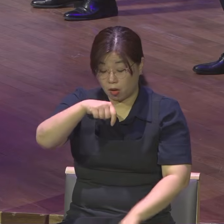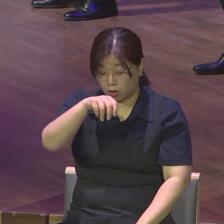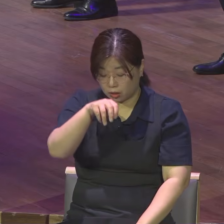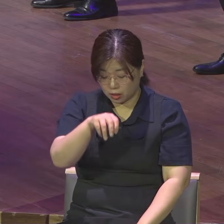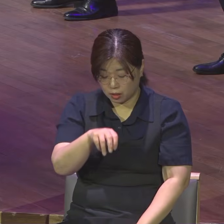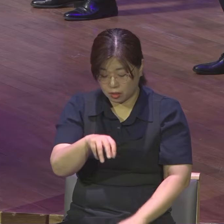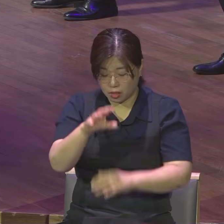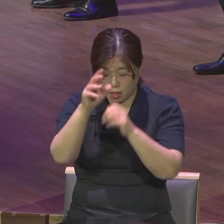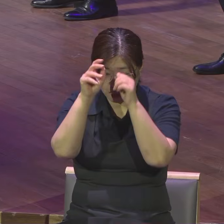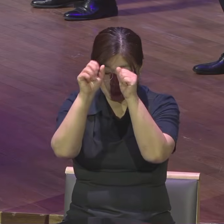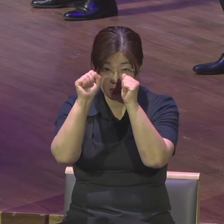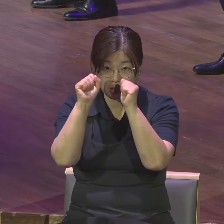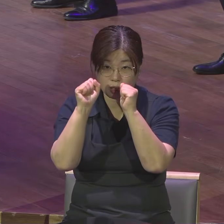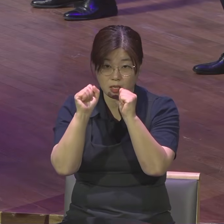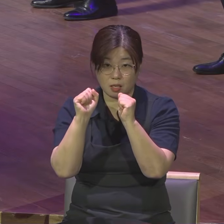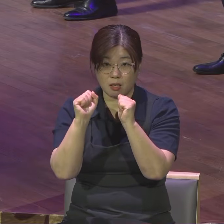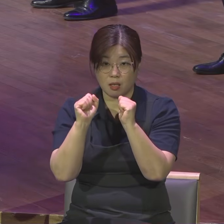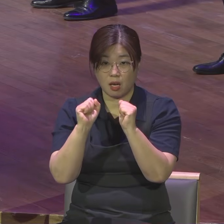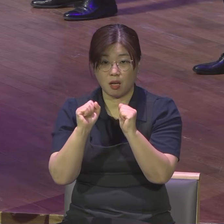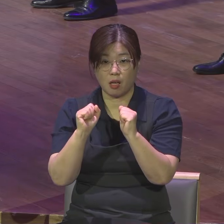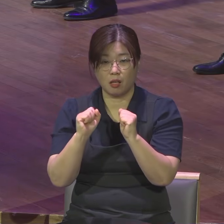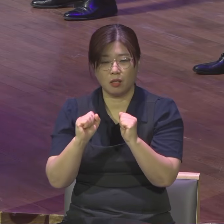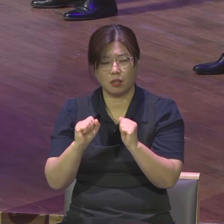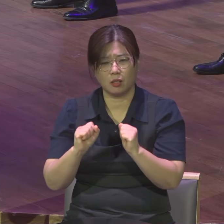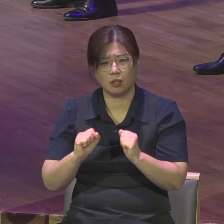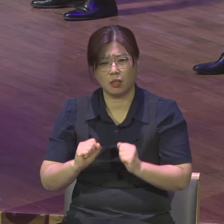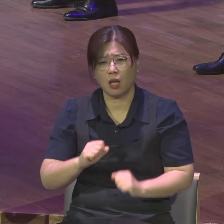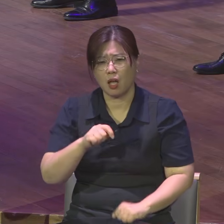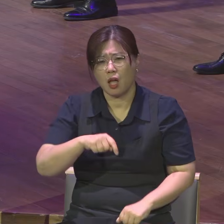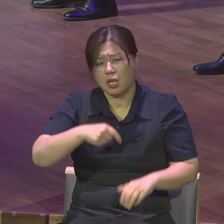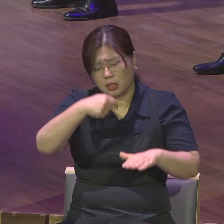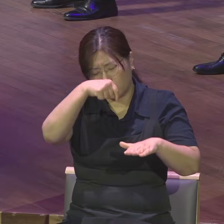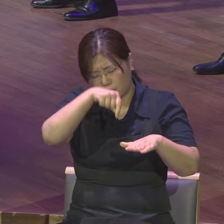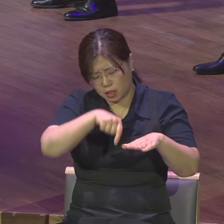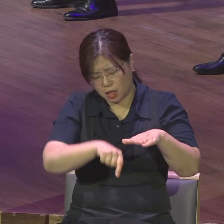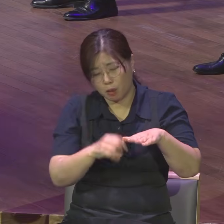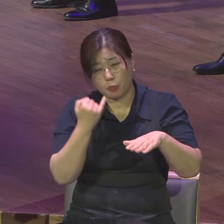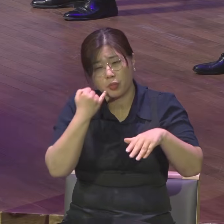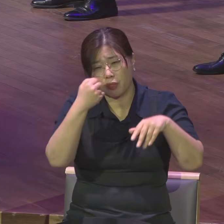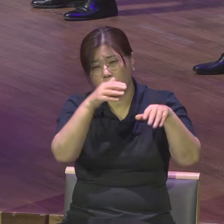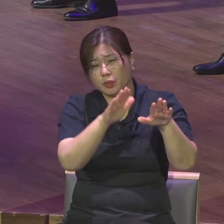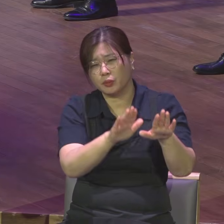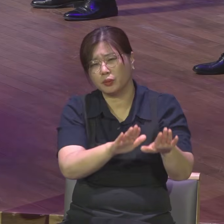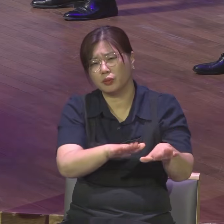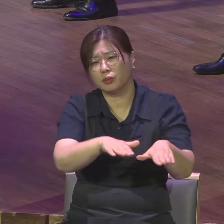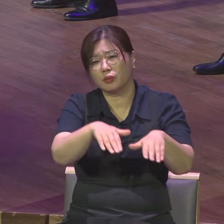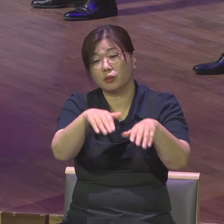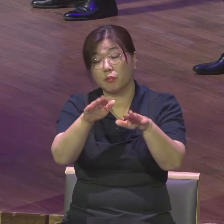주님 여기 계시기에 이 깊은